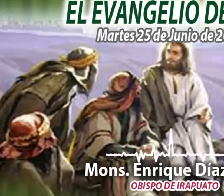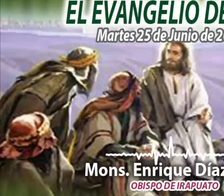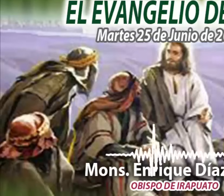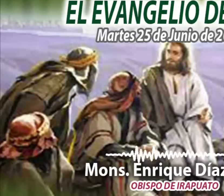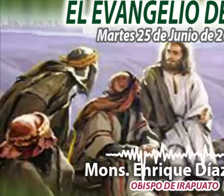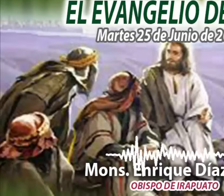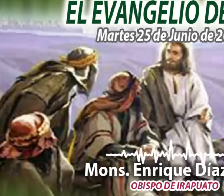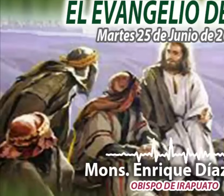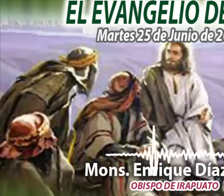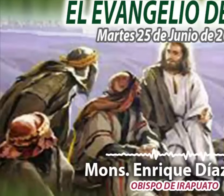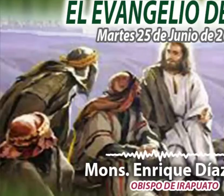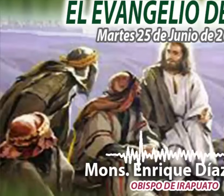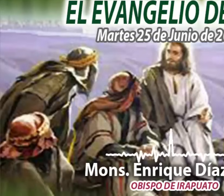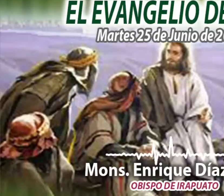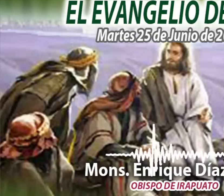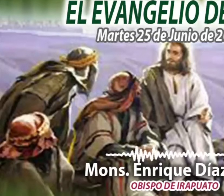de esperanza.